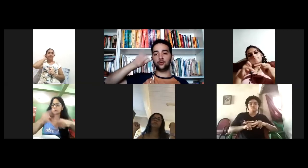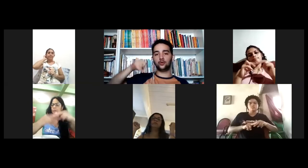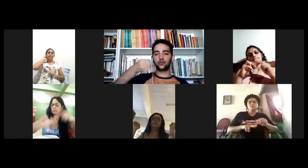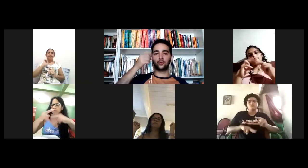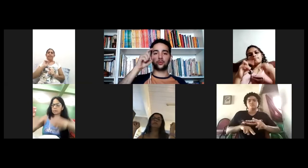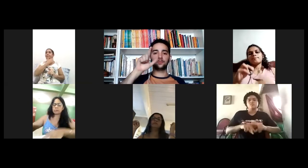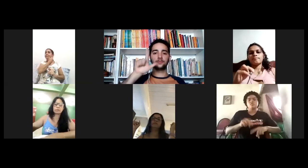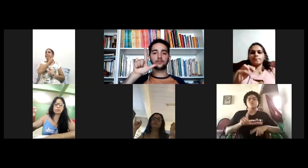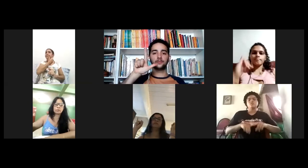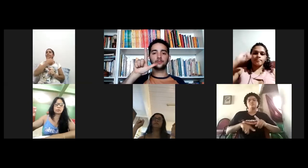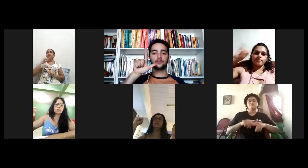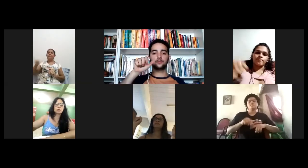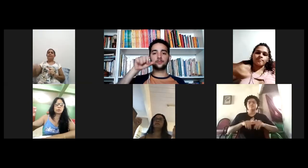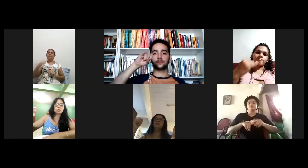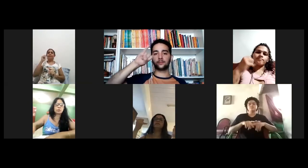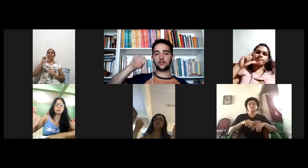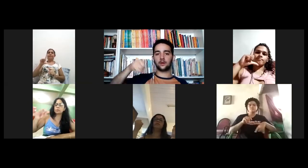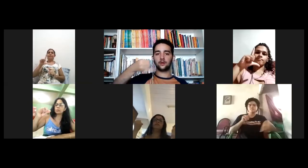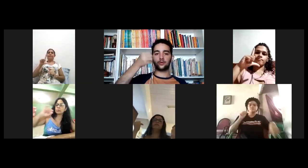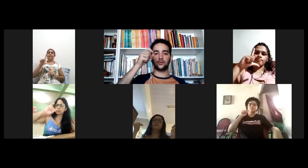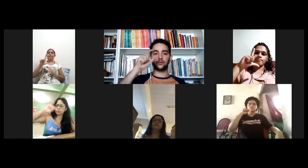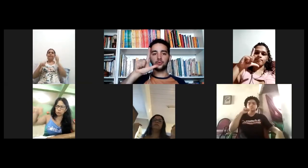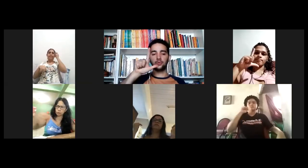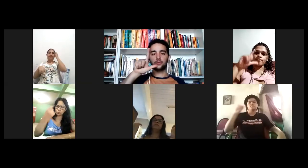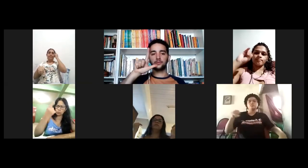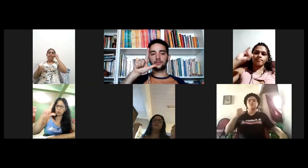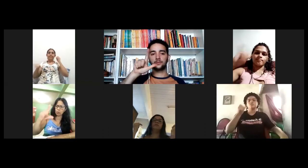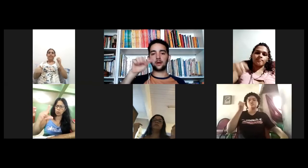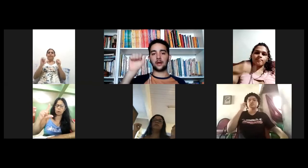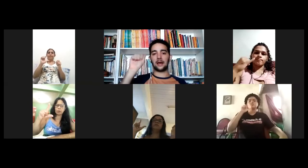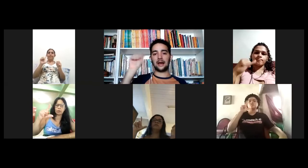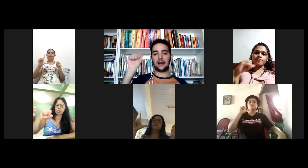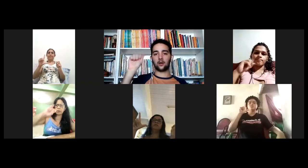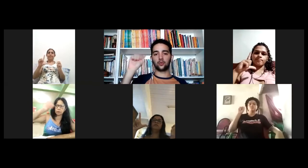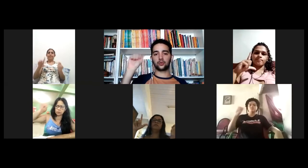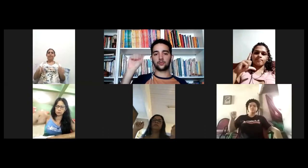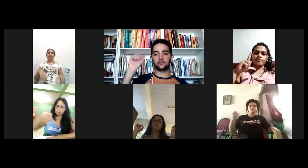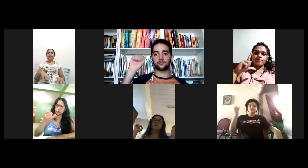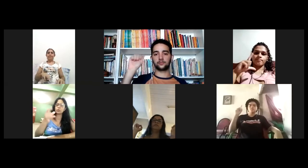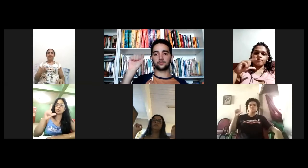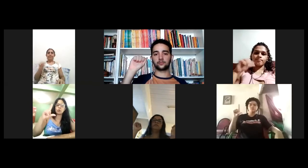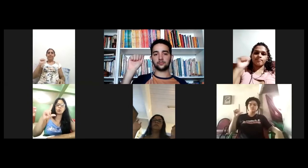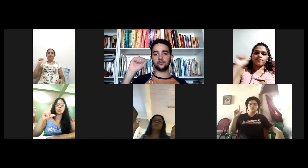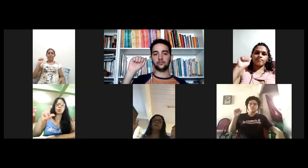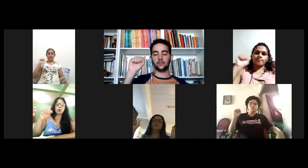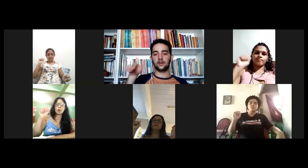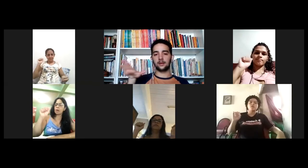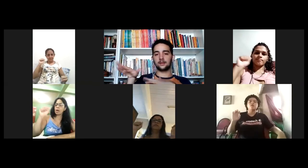julho, agosto,